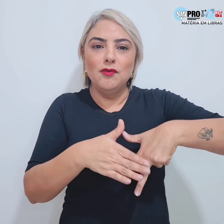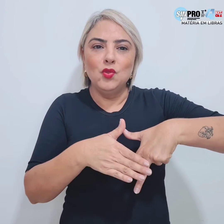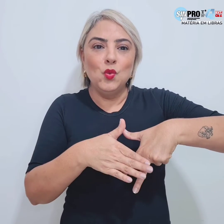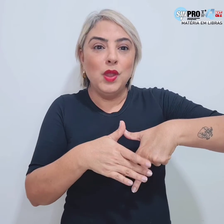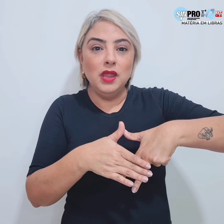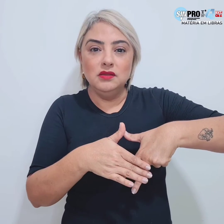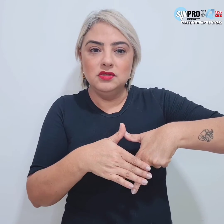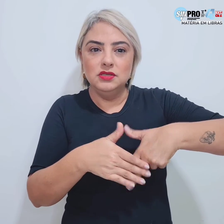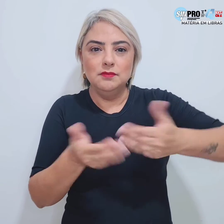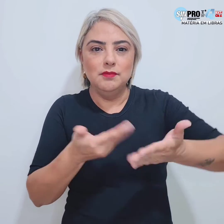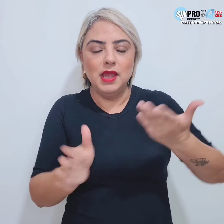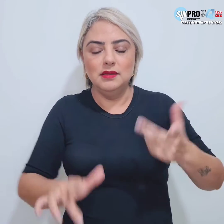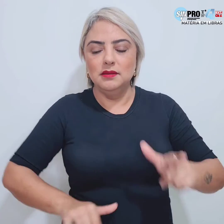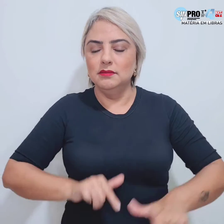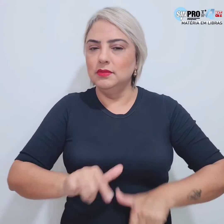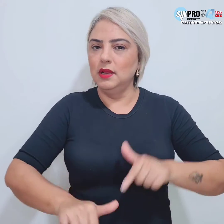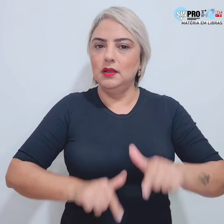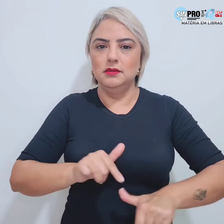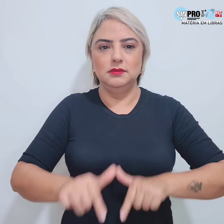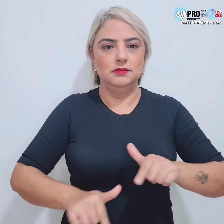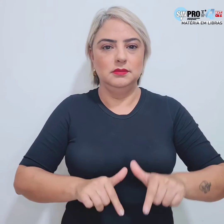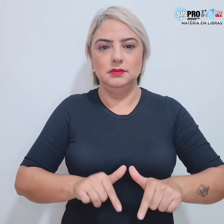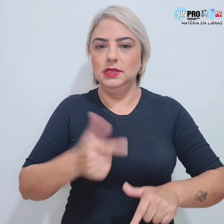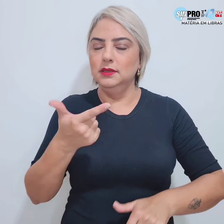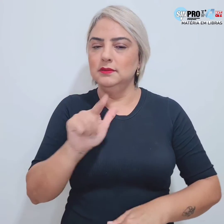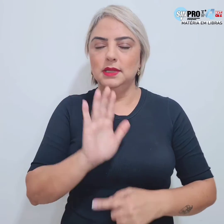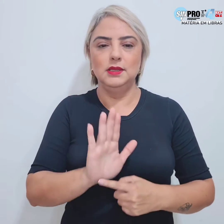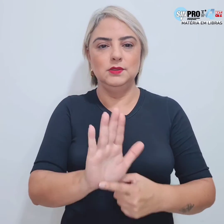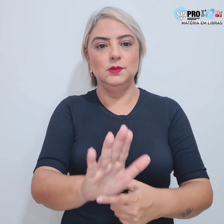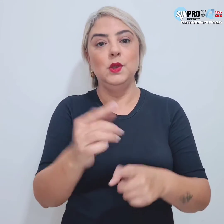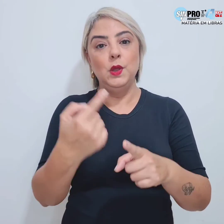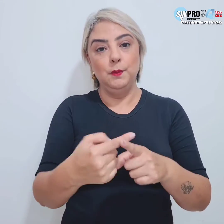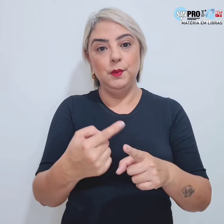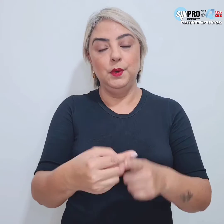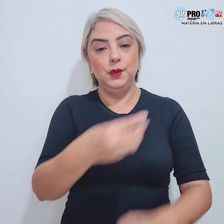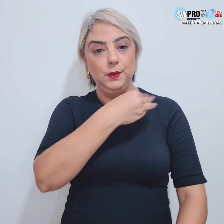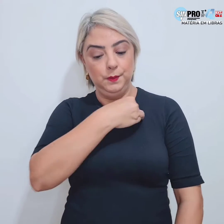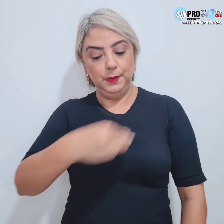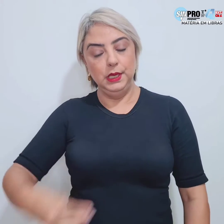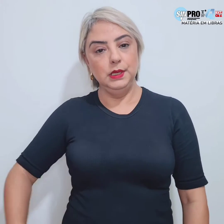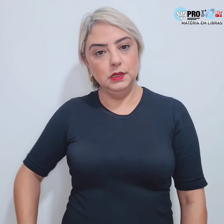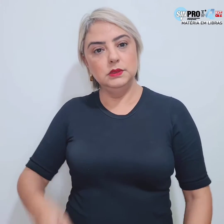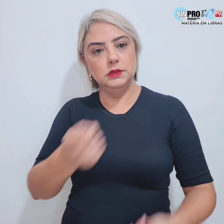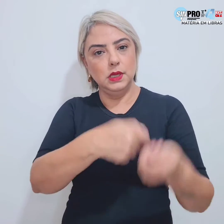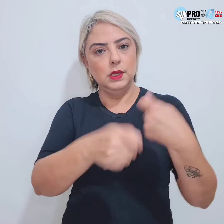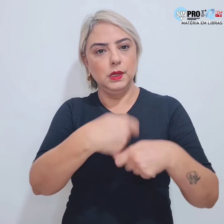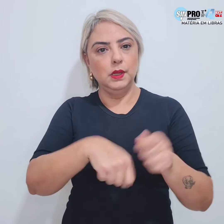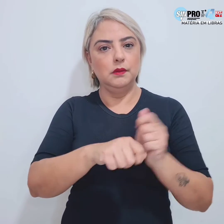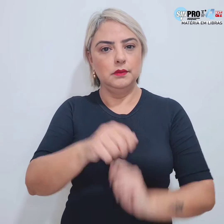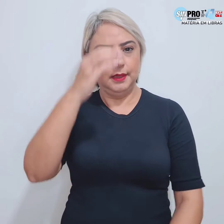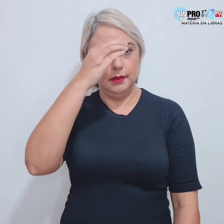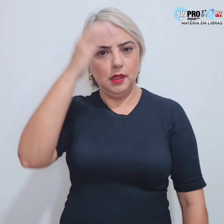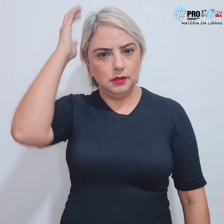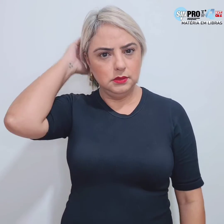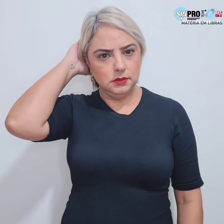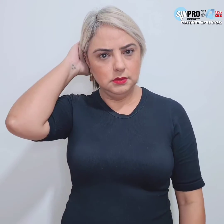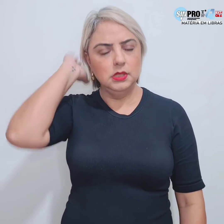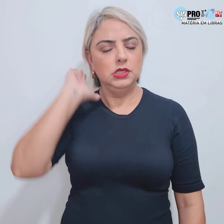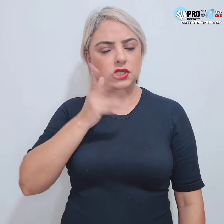Mas não terá essa ajuda, porque o ministro da Economia, Paulo Guedes, já disse